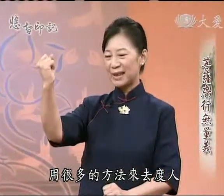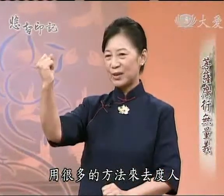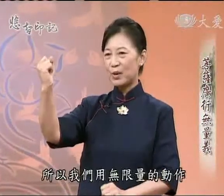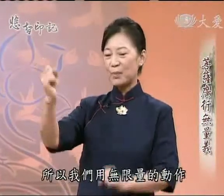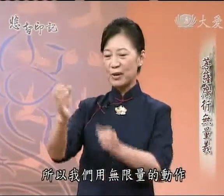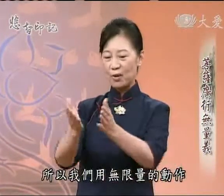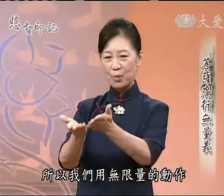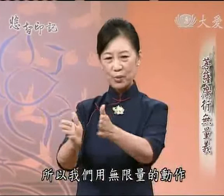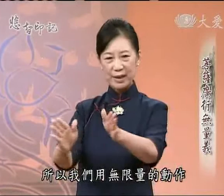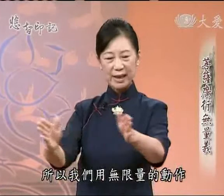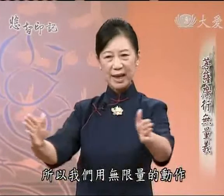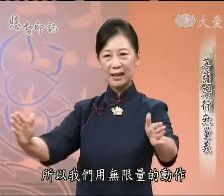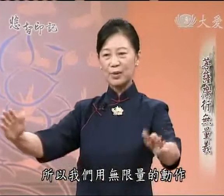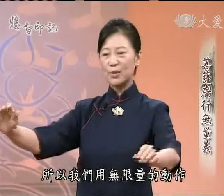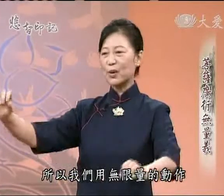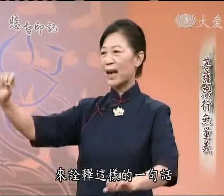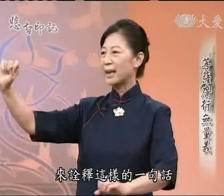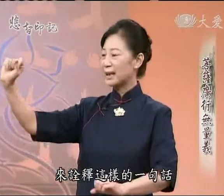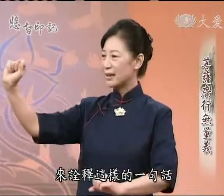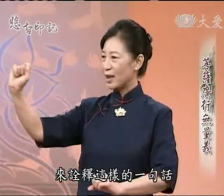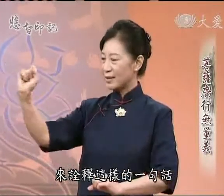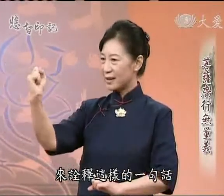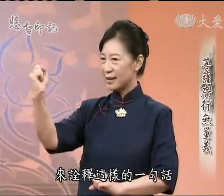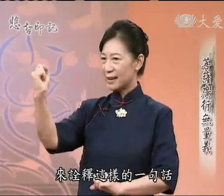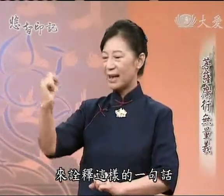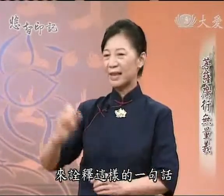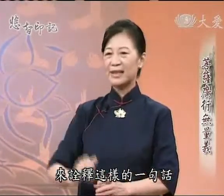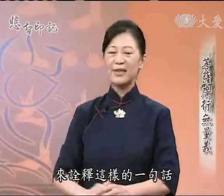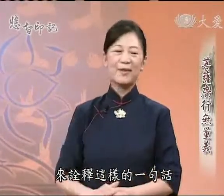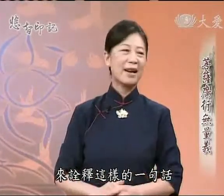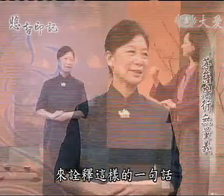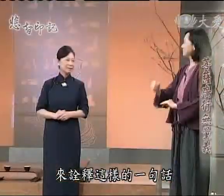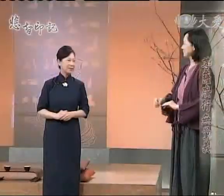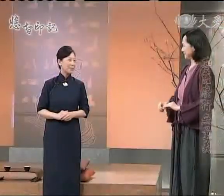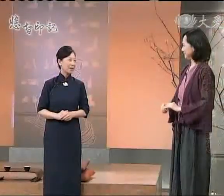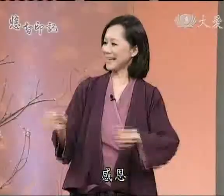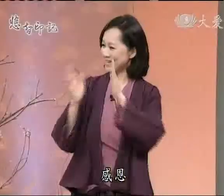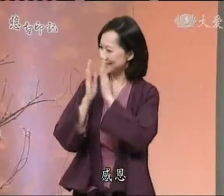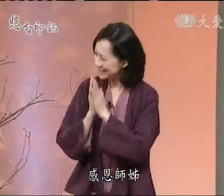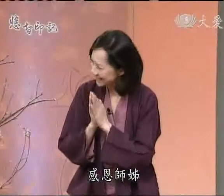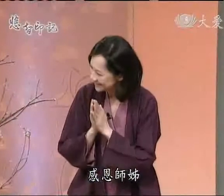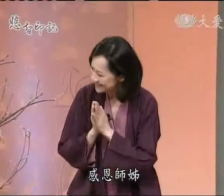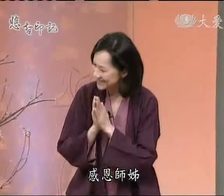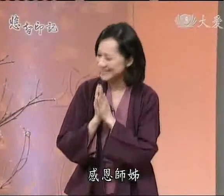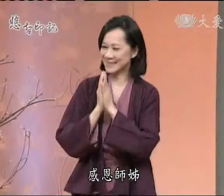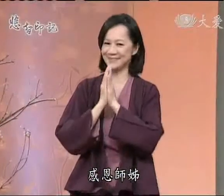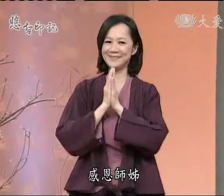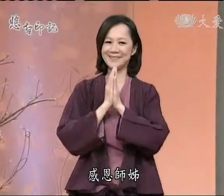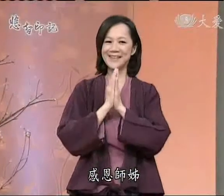所以我们用无限量的动作来诠释这样的一句话。是， 感恩感恩师姐。那